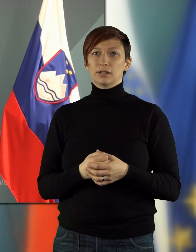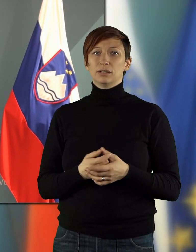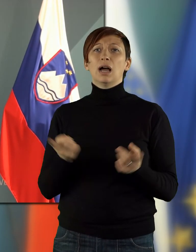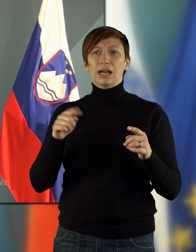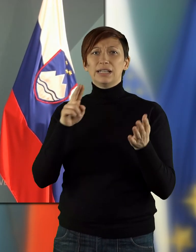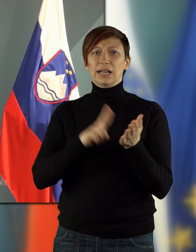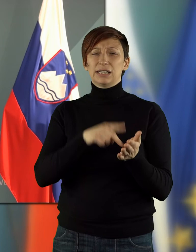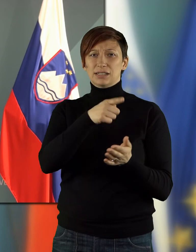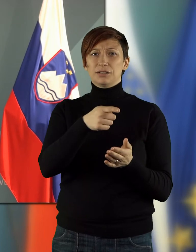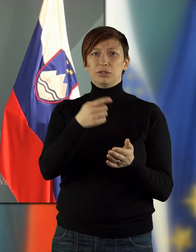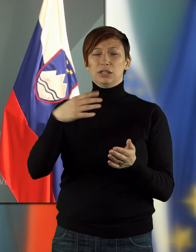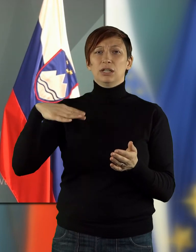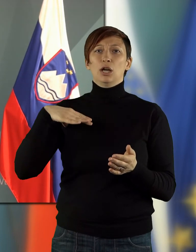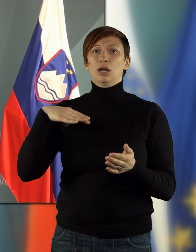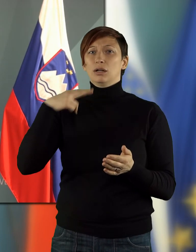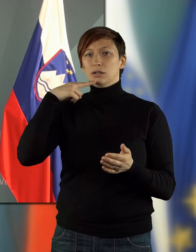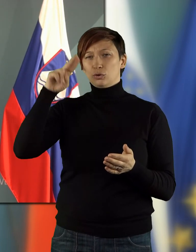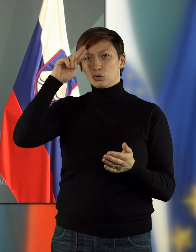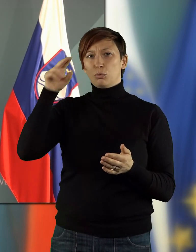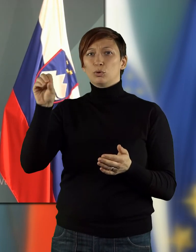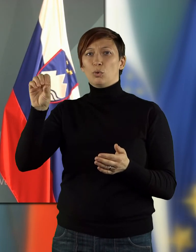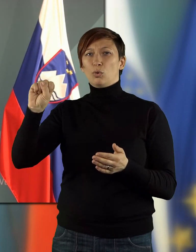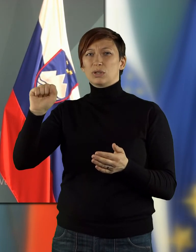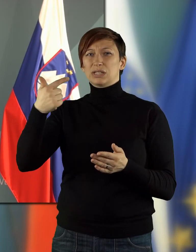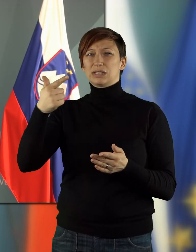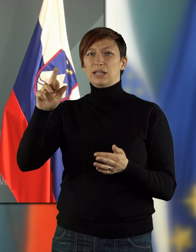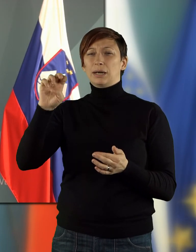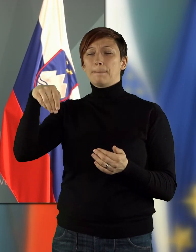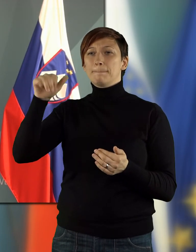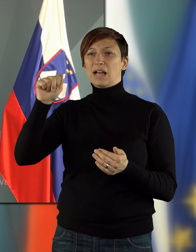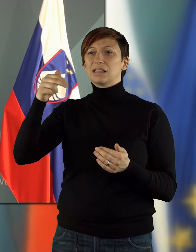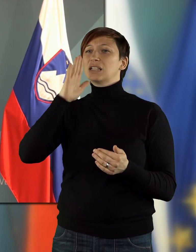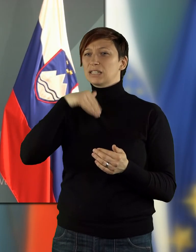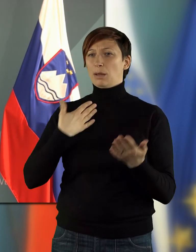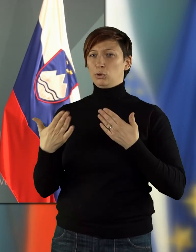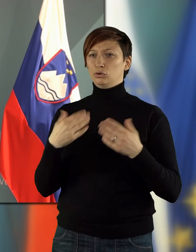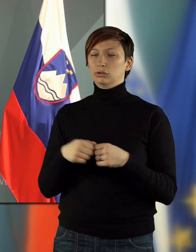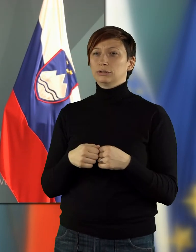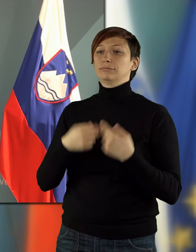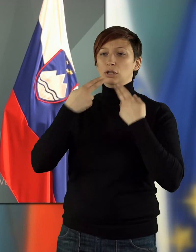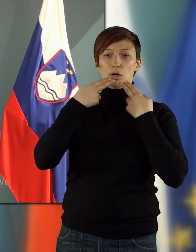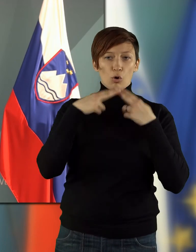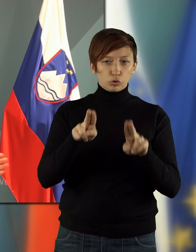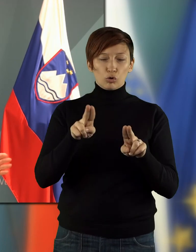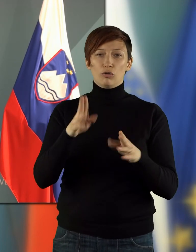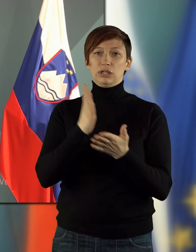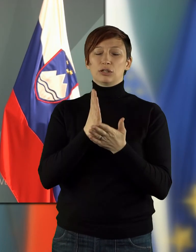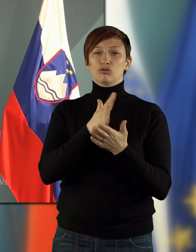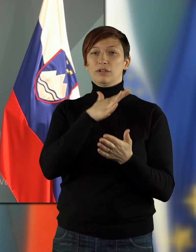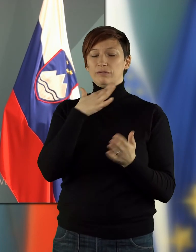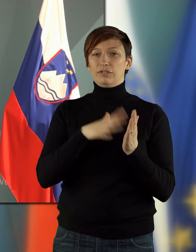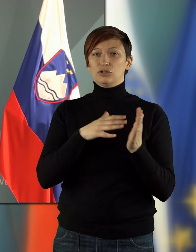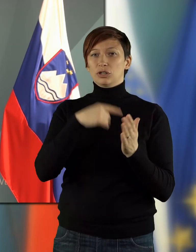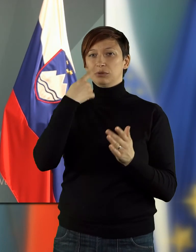izvoli. Držijo namigovanja, da ste bili z gospodom Ostermanom že nekaj časa v zelo slabih odnosih? Velikokrat